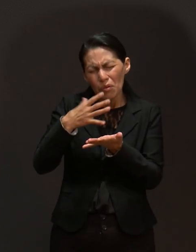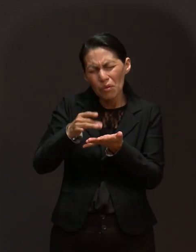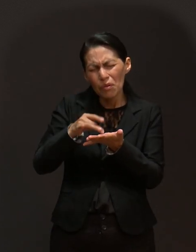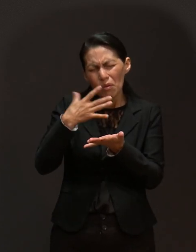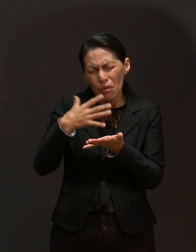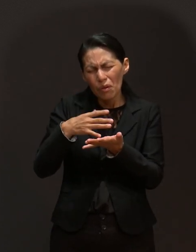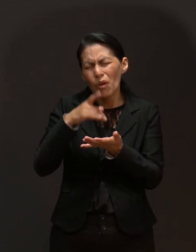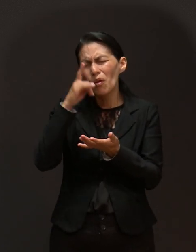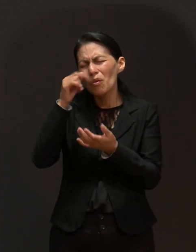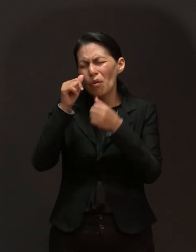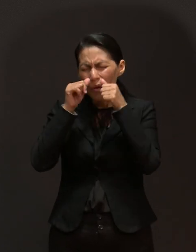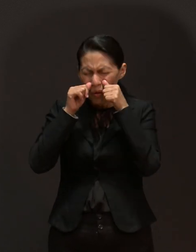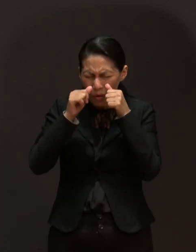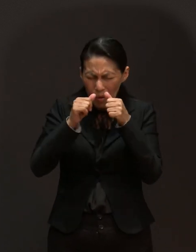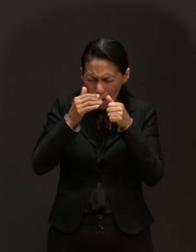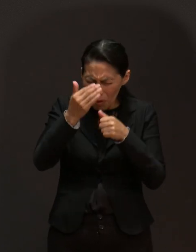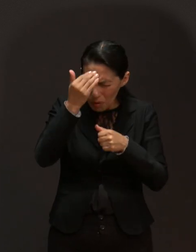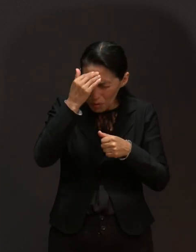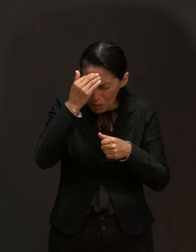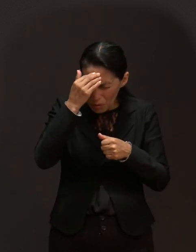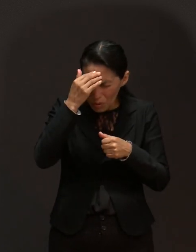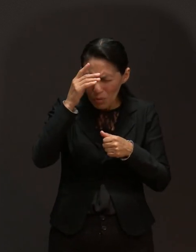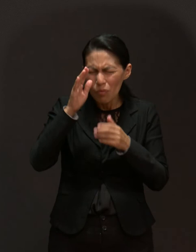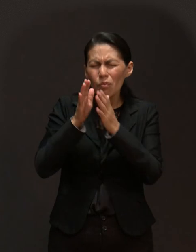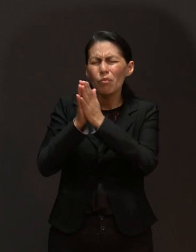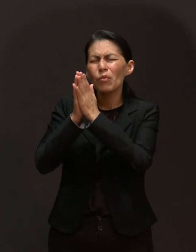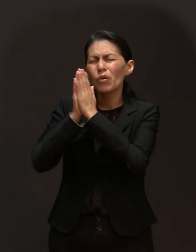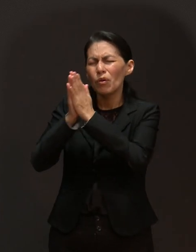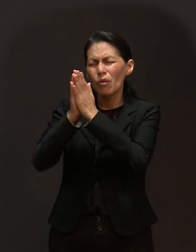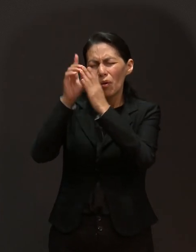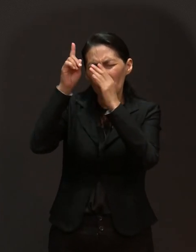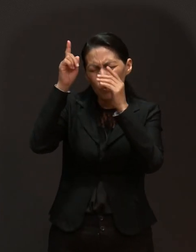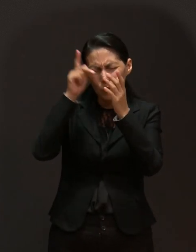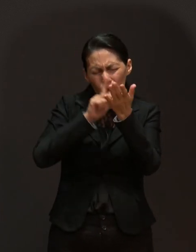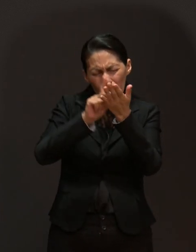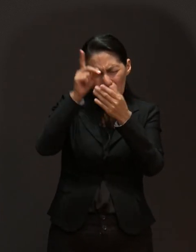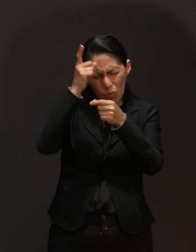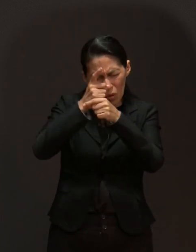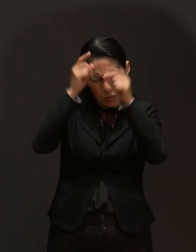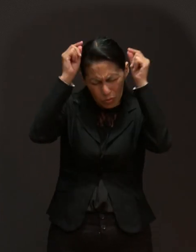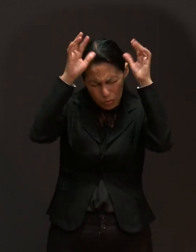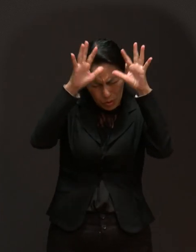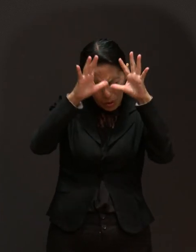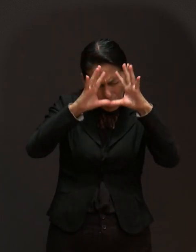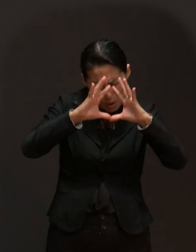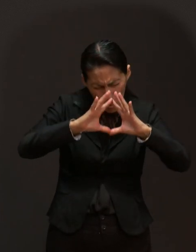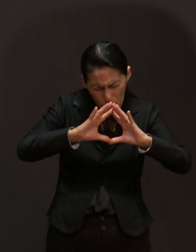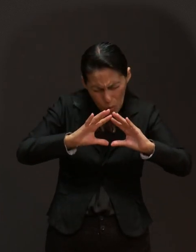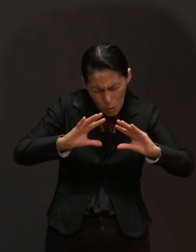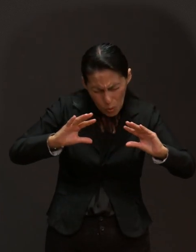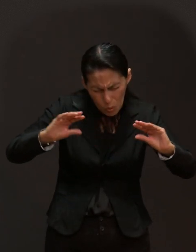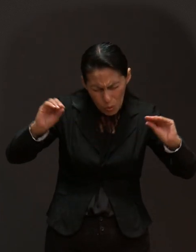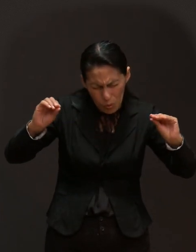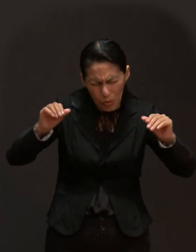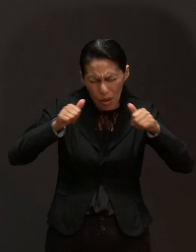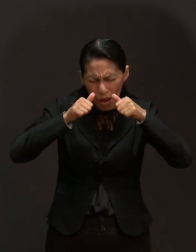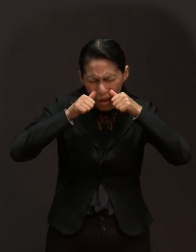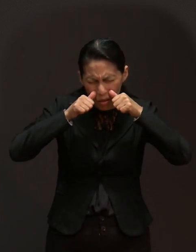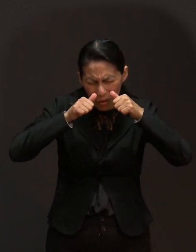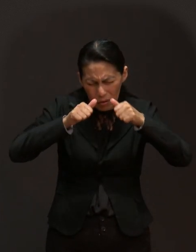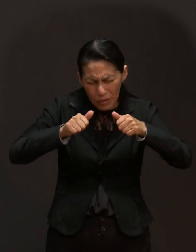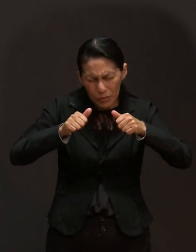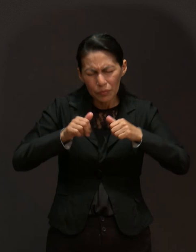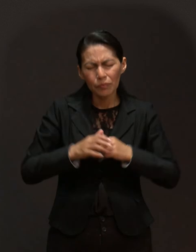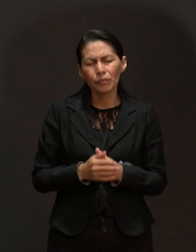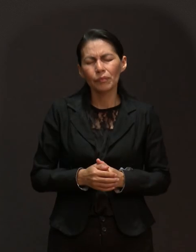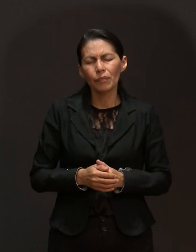Padre Te pedimos De forma especial Por cada uno De ellos Porque tú puedas Hacer tu voluntad Padre mío Amén